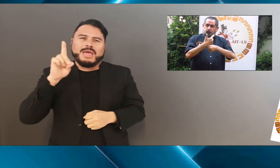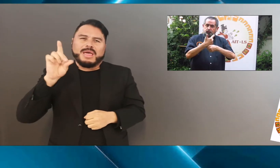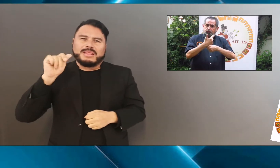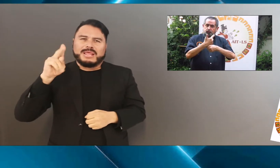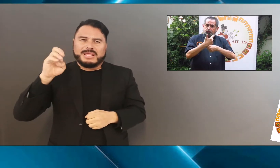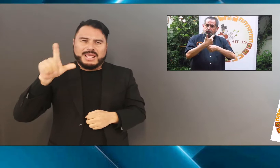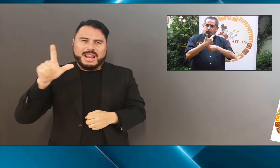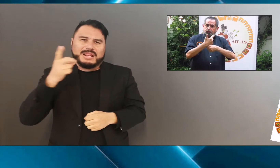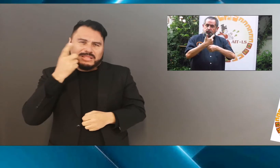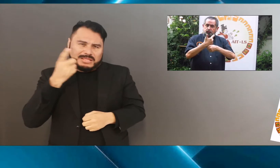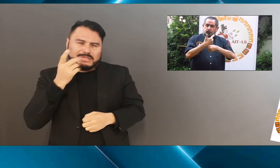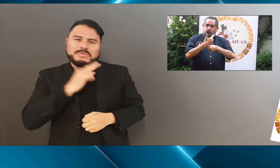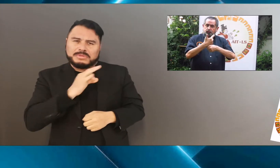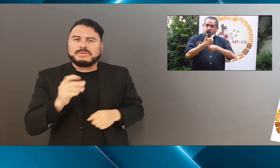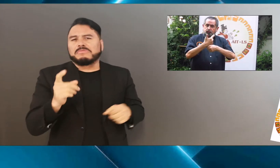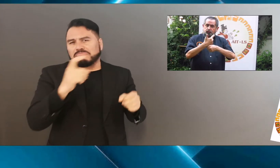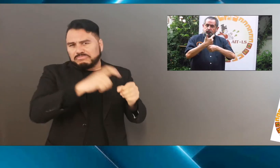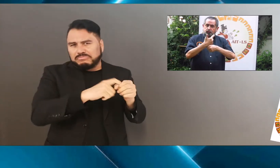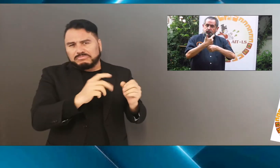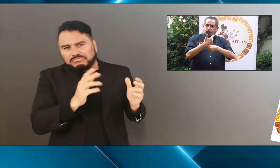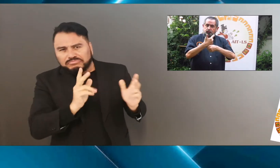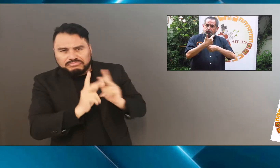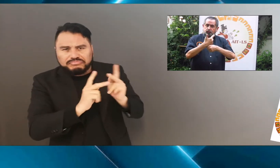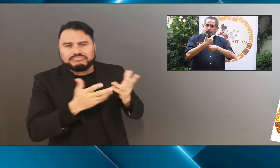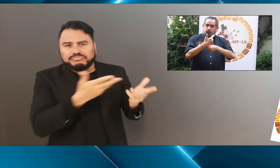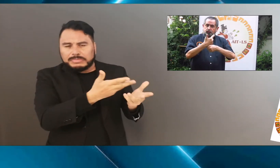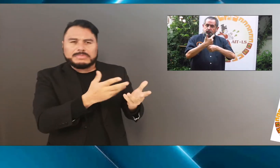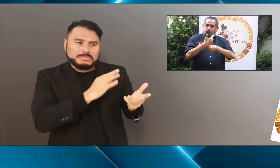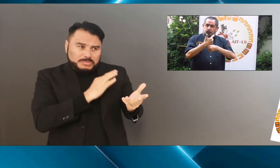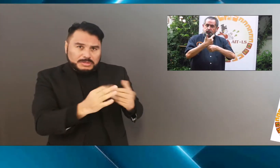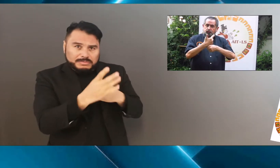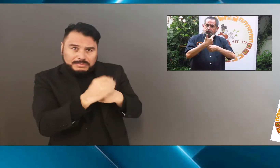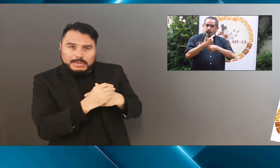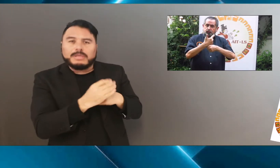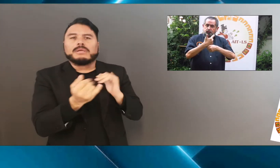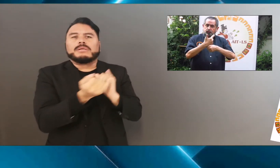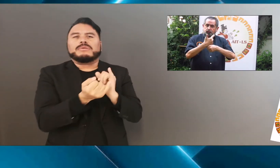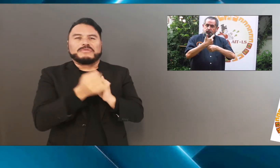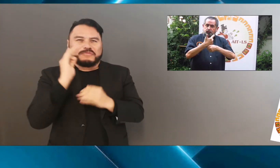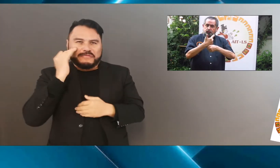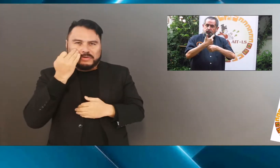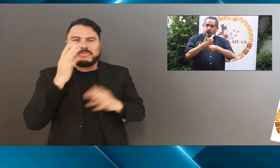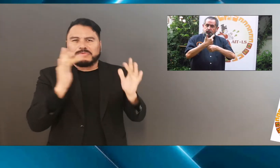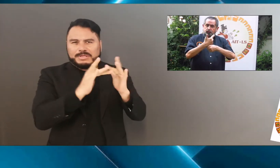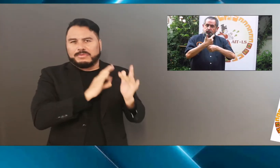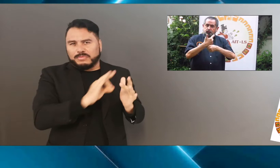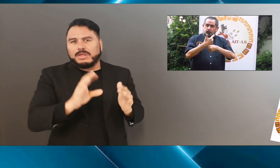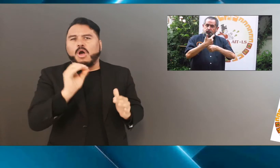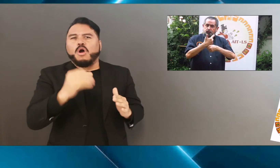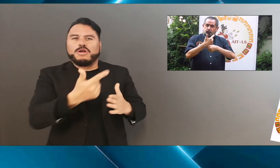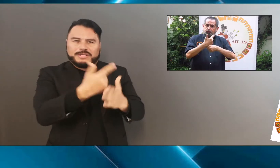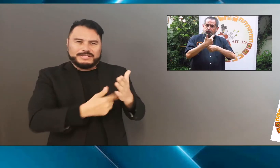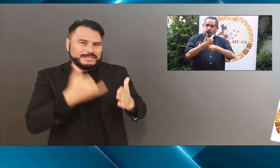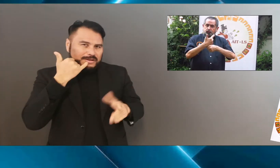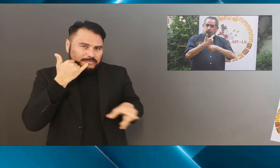Daniel Maya a través de su página de Facebook, o bien puedes contactarlo a través de los teléfonos que aparecen en este